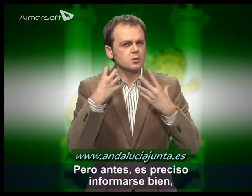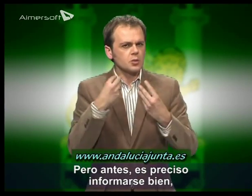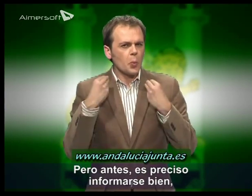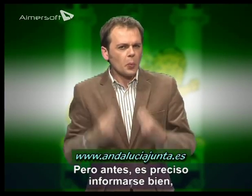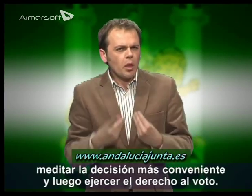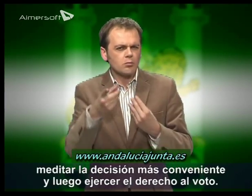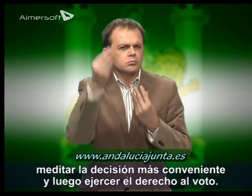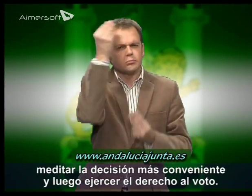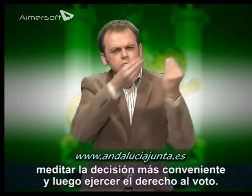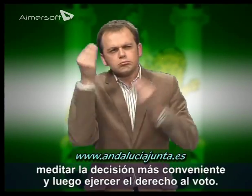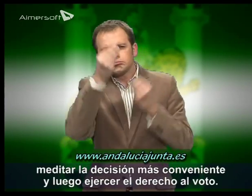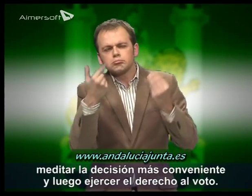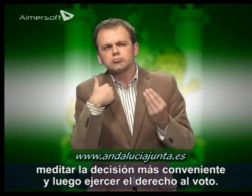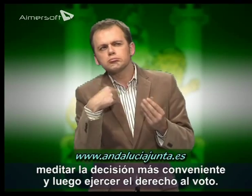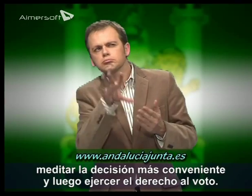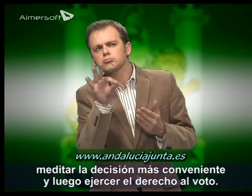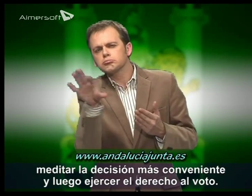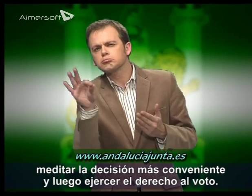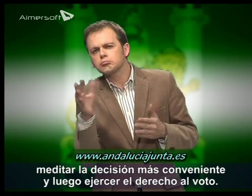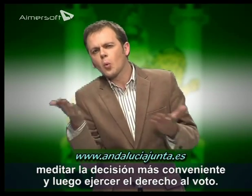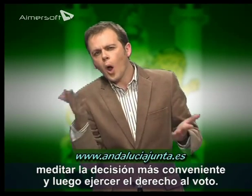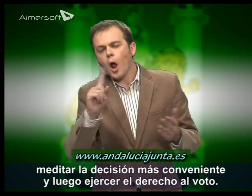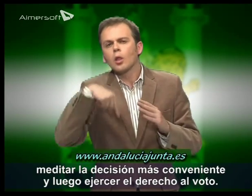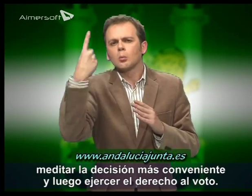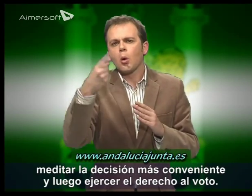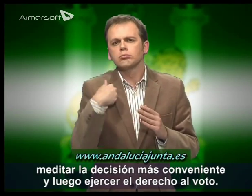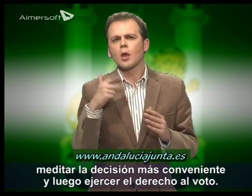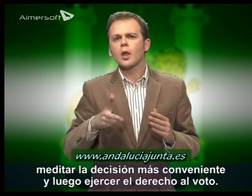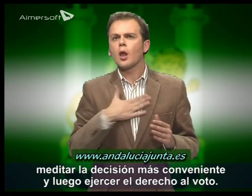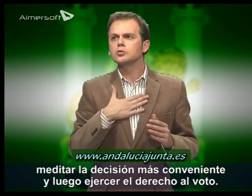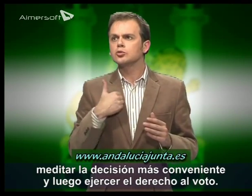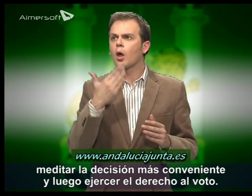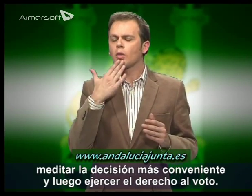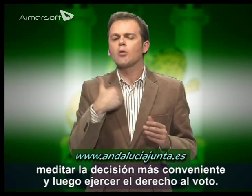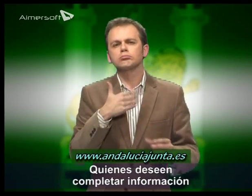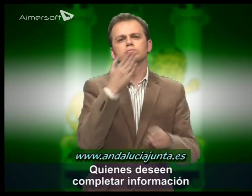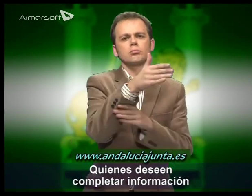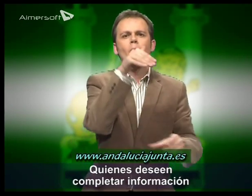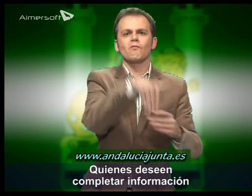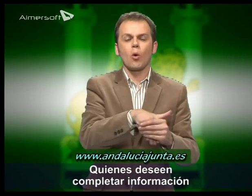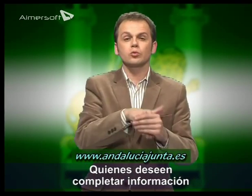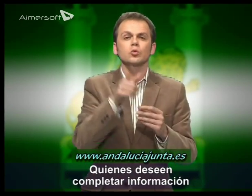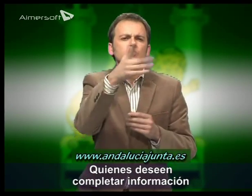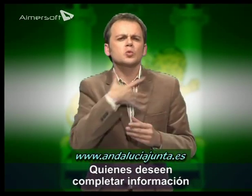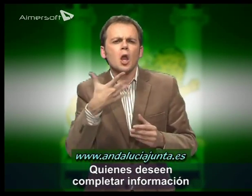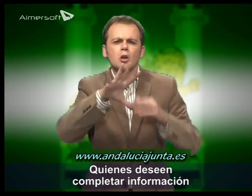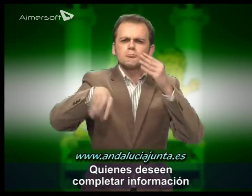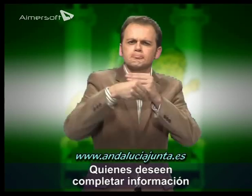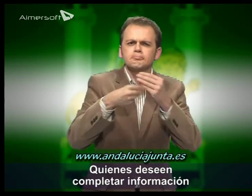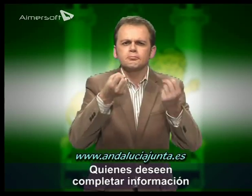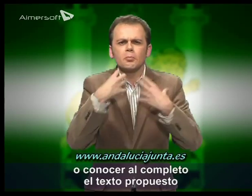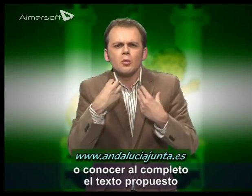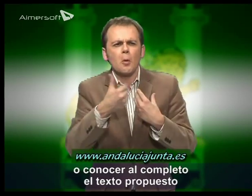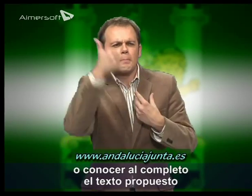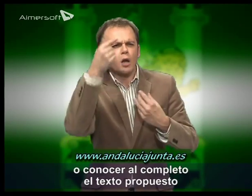bien, meditar la decisión más conveniente y luego ejercer el derecho al voto. Quienes deseen completar